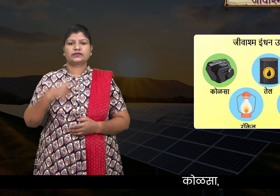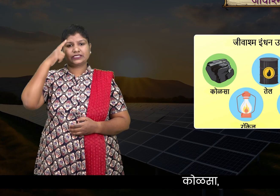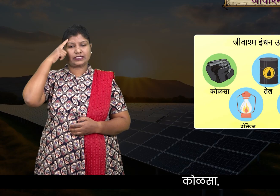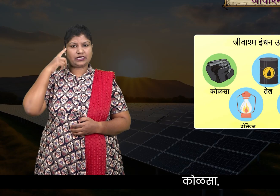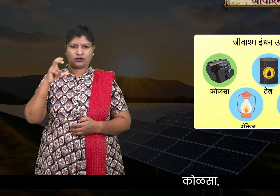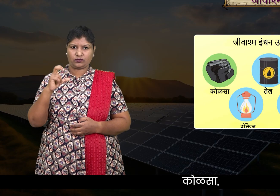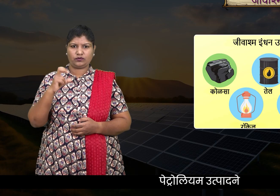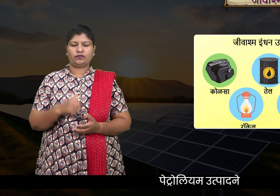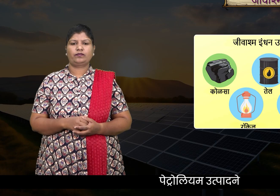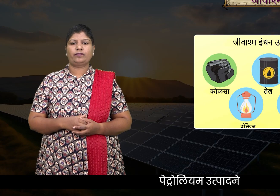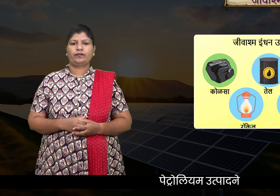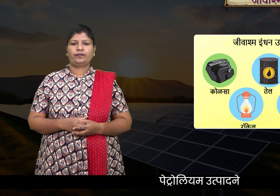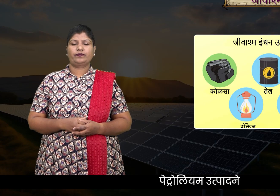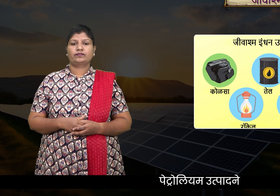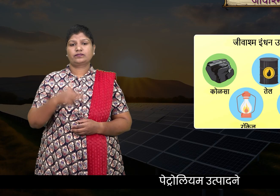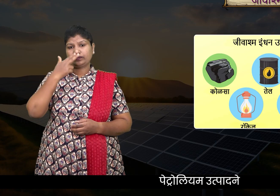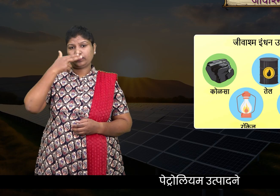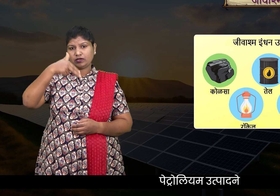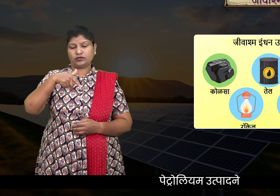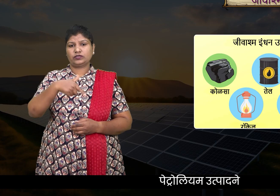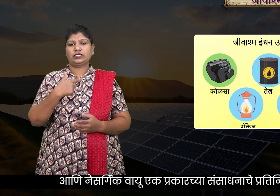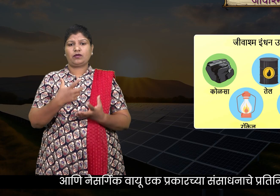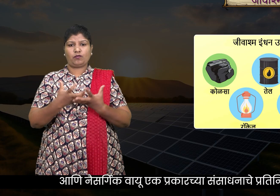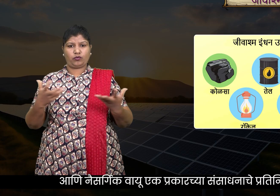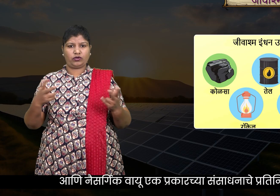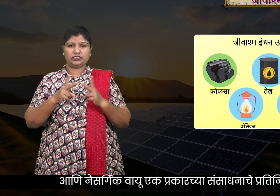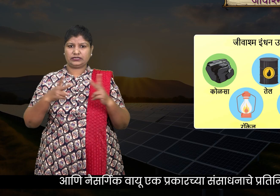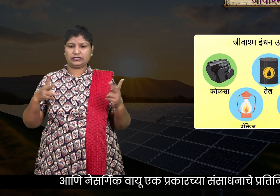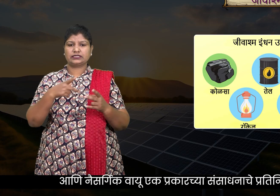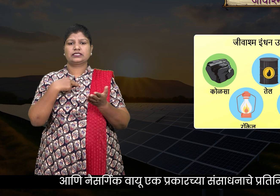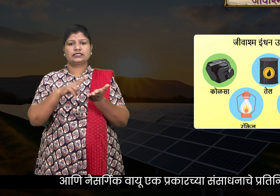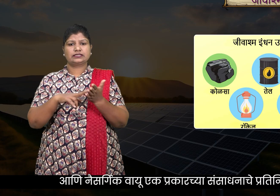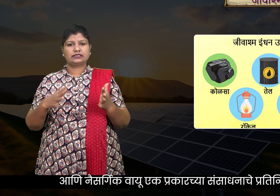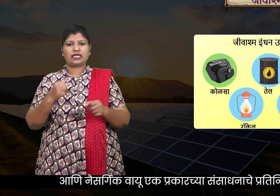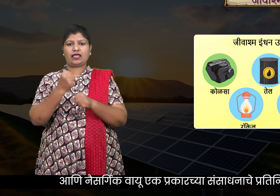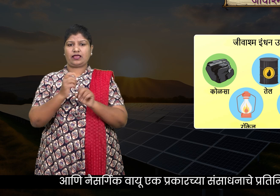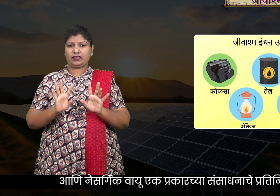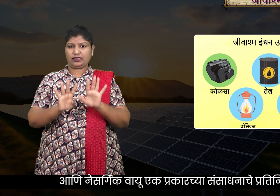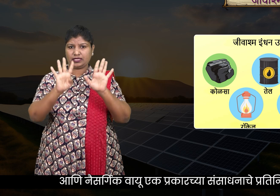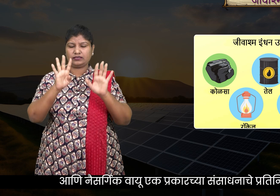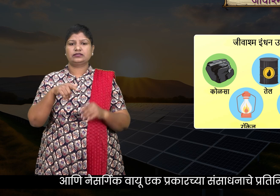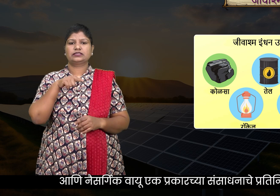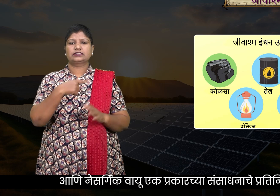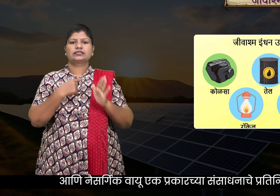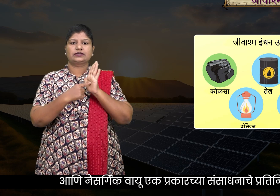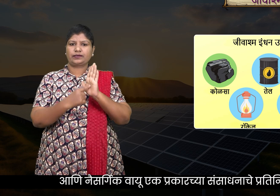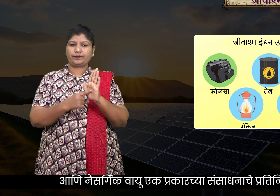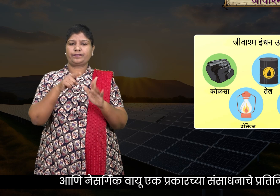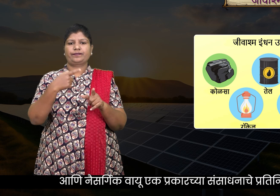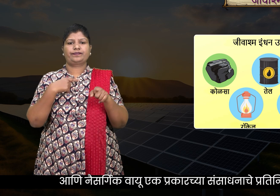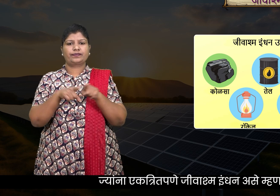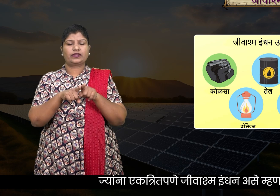कोळसा, पेट्रोलियम उत्पादने आणि नैसर्गिक वायू एक प्रकारच्या संसाधनाचे प्रतिनिधित्व